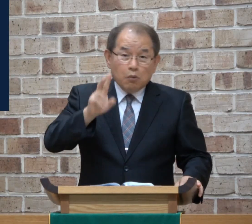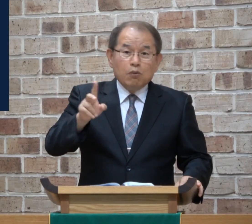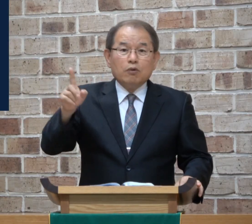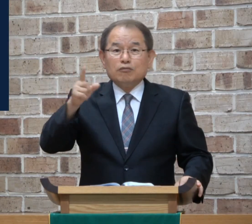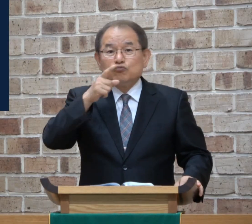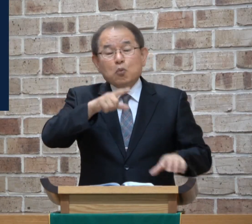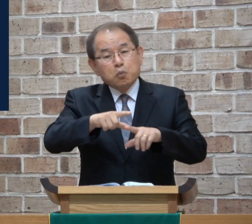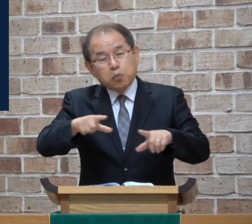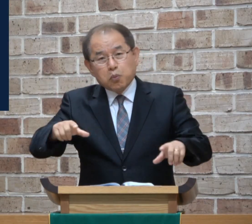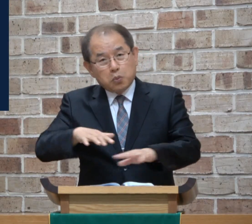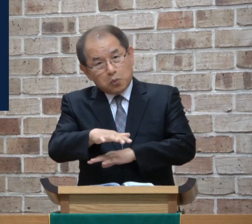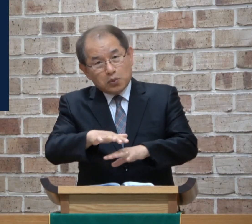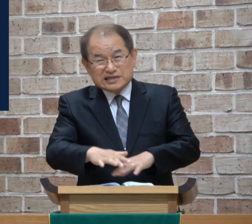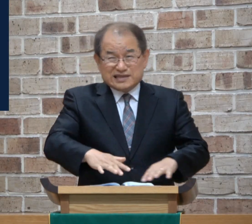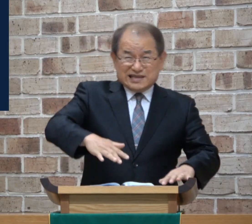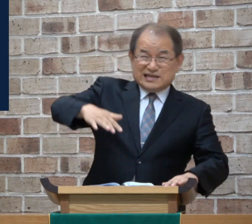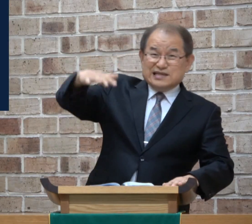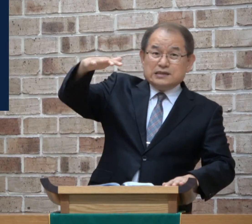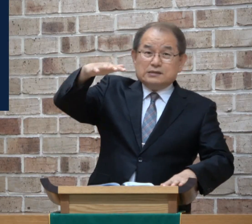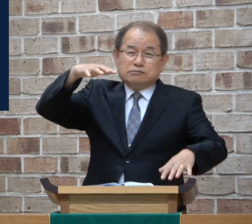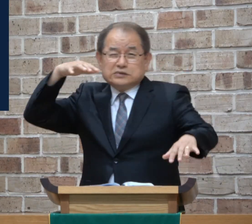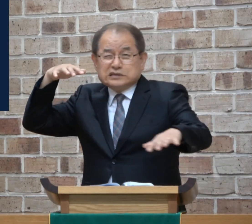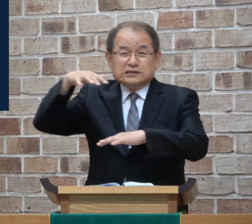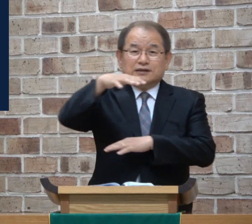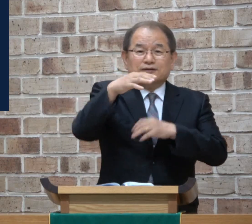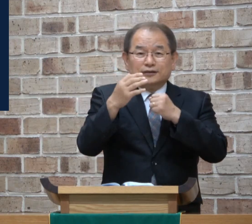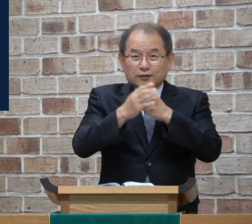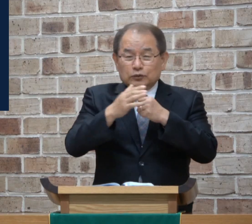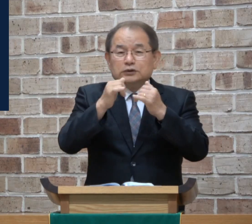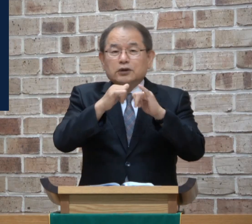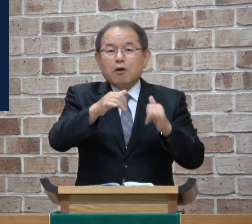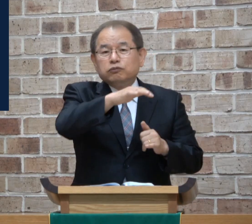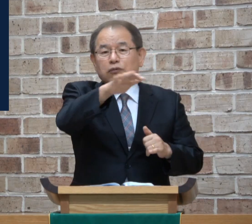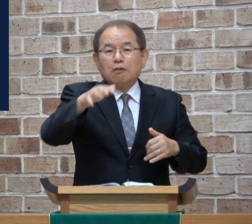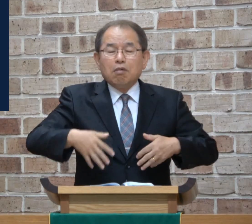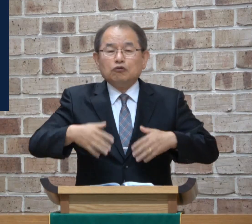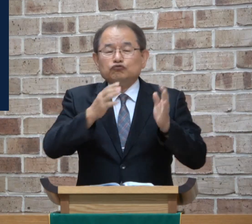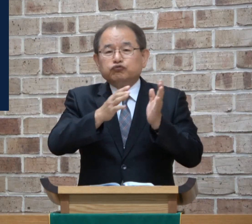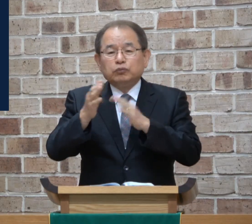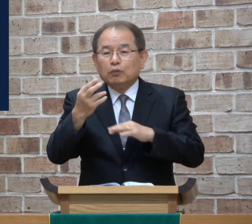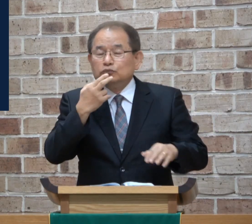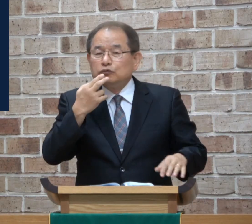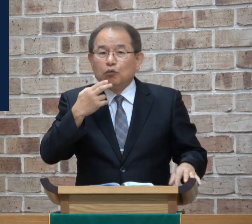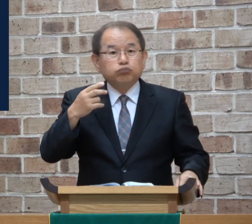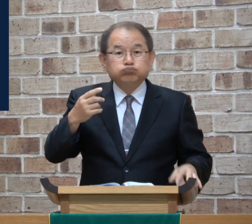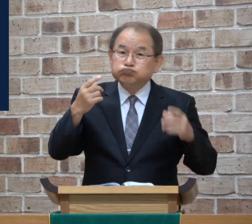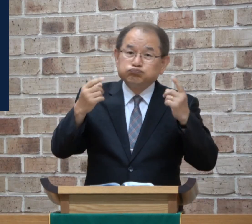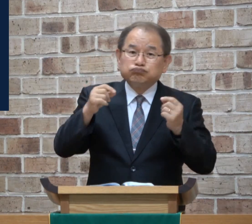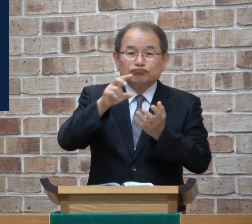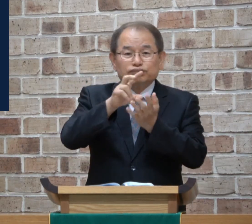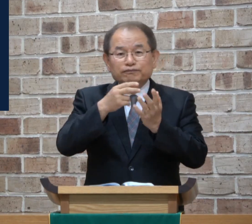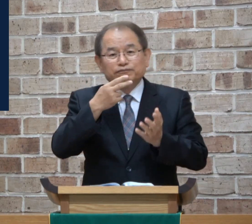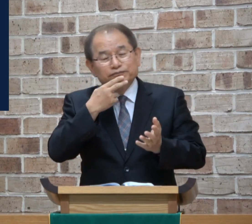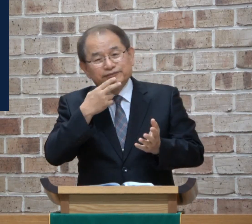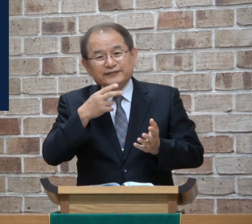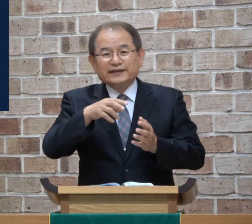엄청난 폭우로 물이 엄청나게 불어나고, 그 물이 불어나면서 미리 사전 대비를 하지 못했습니다.